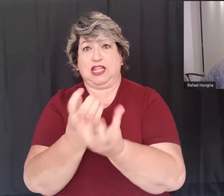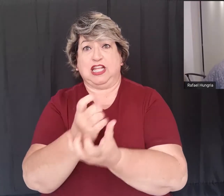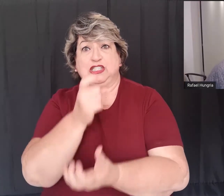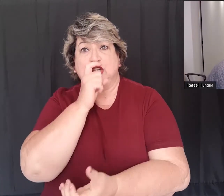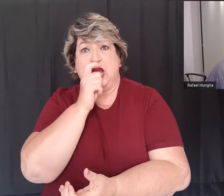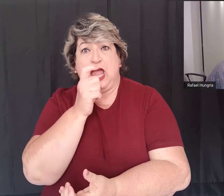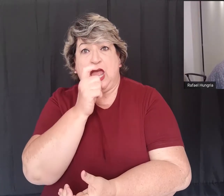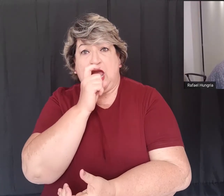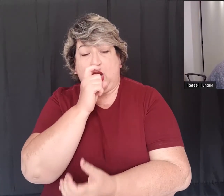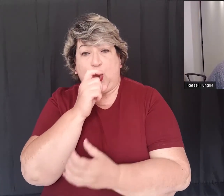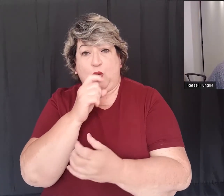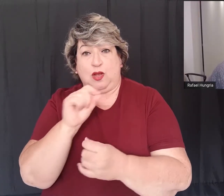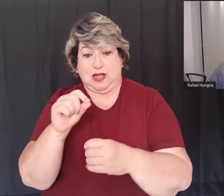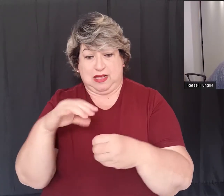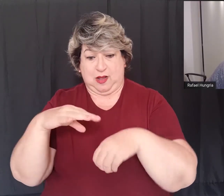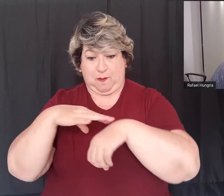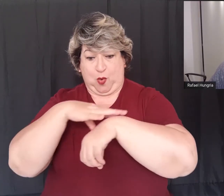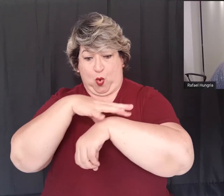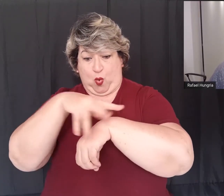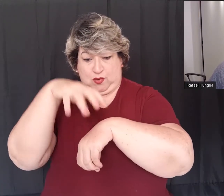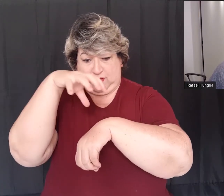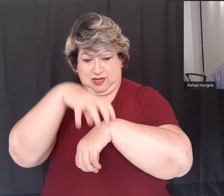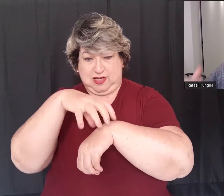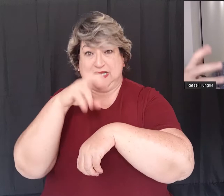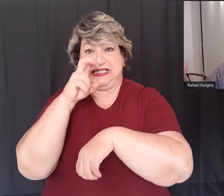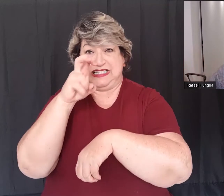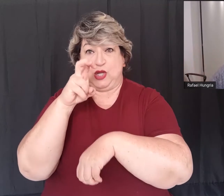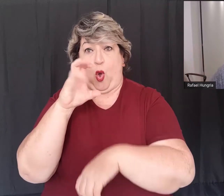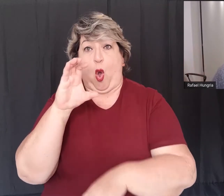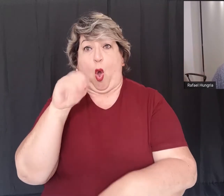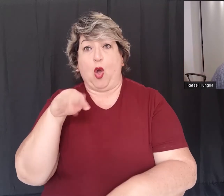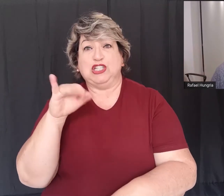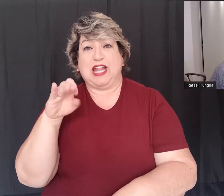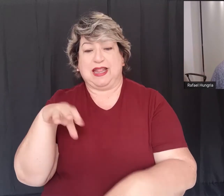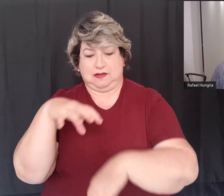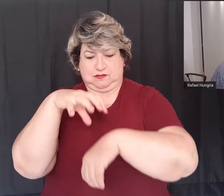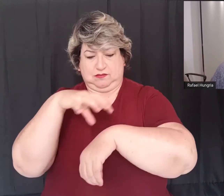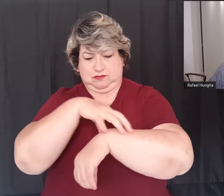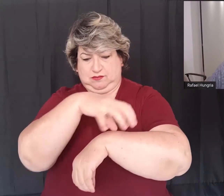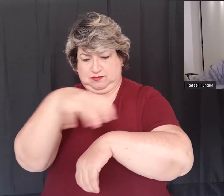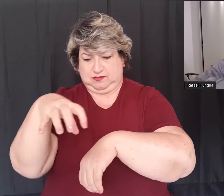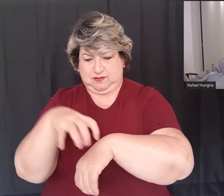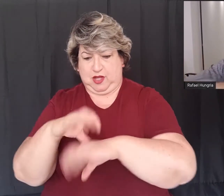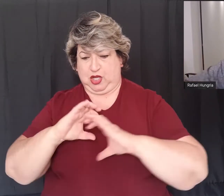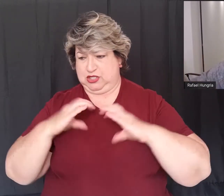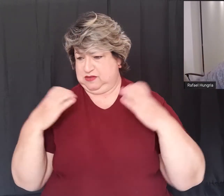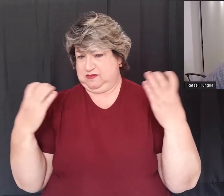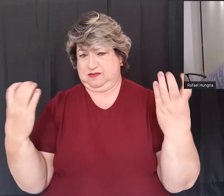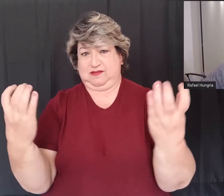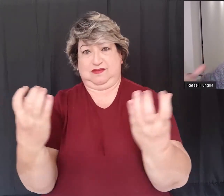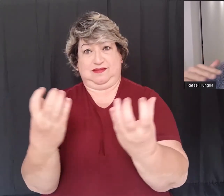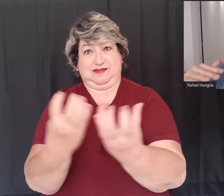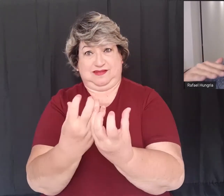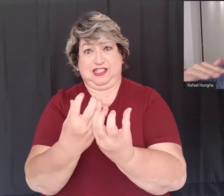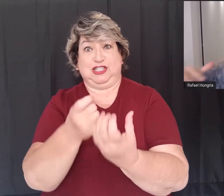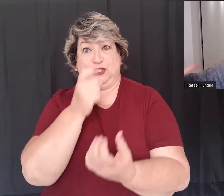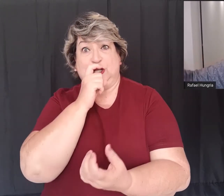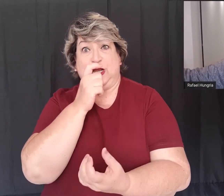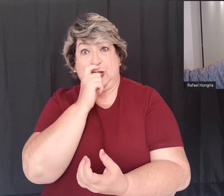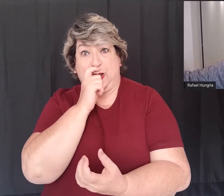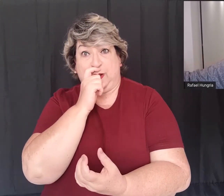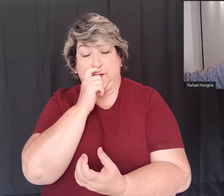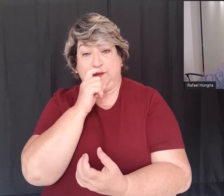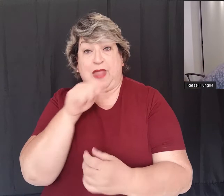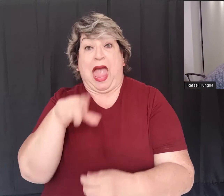gelo que contorna toda a Terra, toda a nossa região aqui, todos os 5 continentes. Nós estamos numa plataforma plana